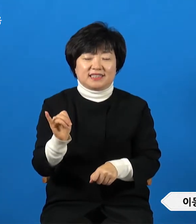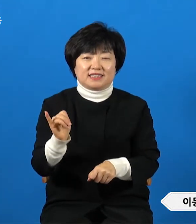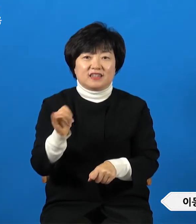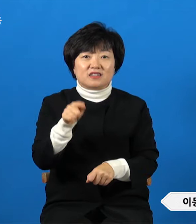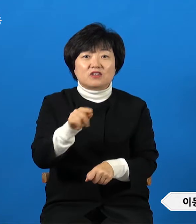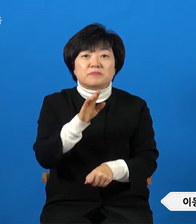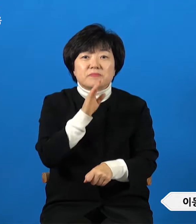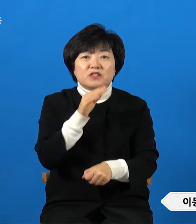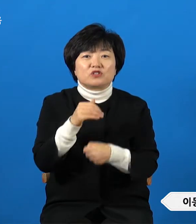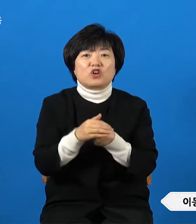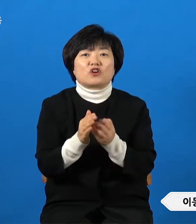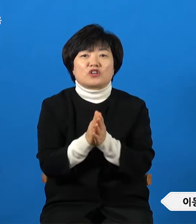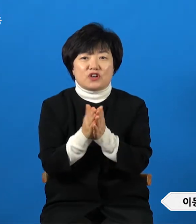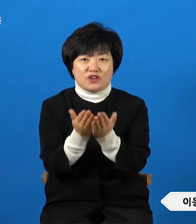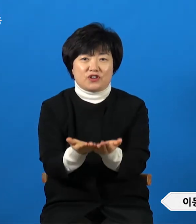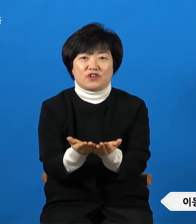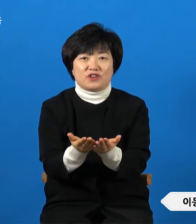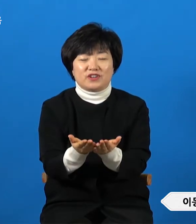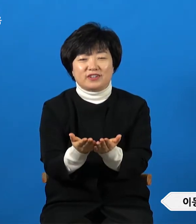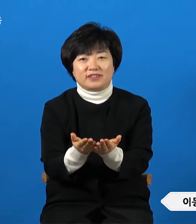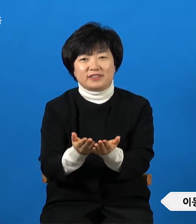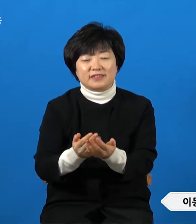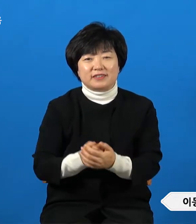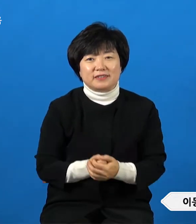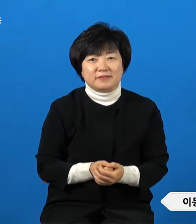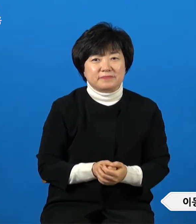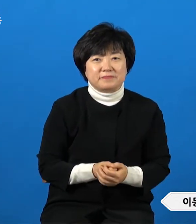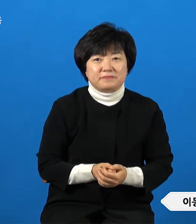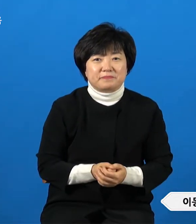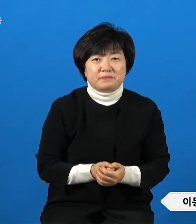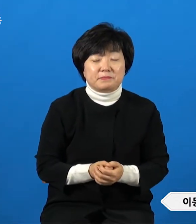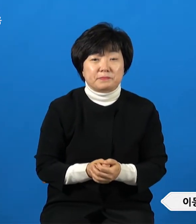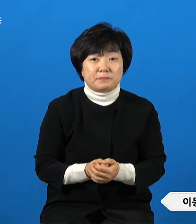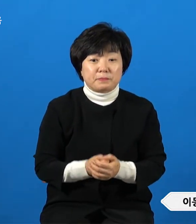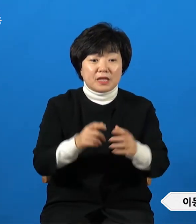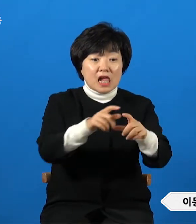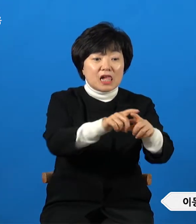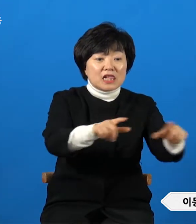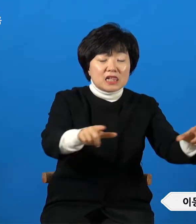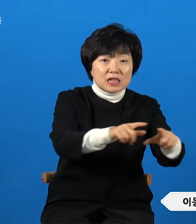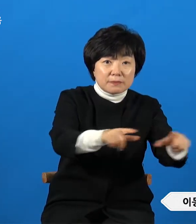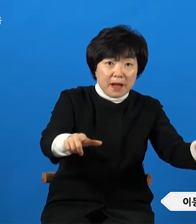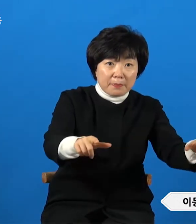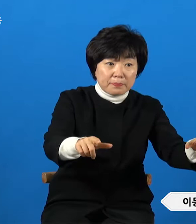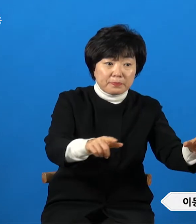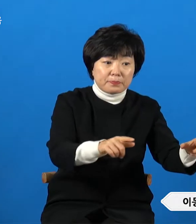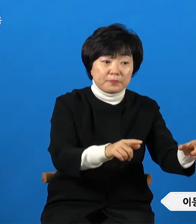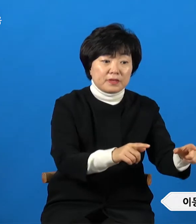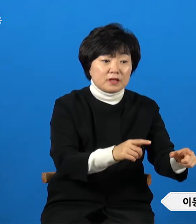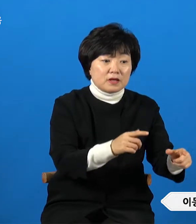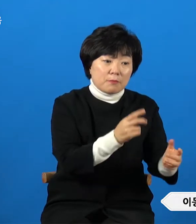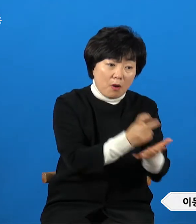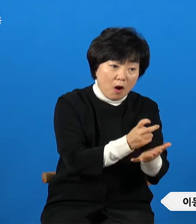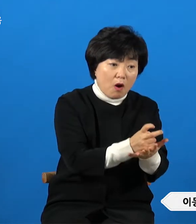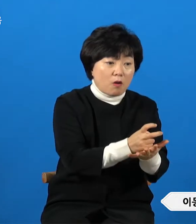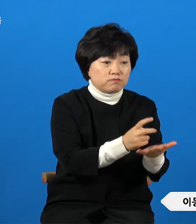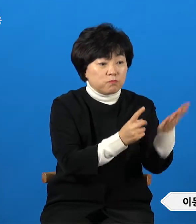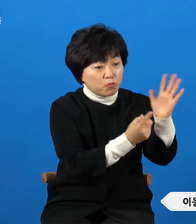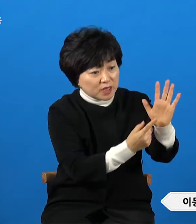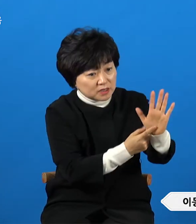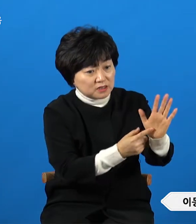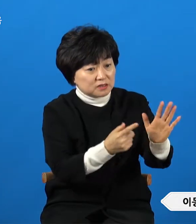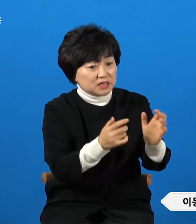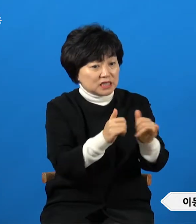계시가 바로 성경이에요. 바로 그것이 성경인 것이에요. 네. 일반 계시만으로 인간이 구원받을 수가 있다면,